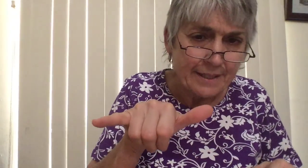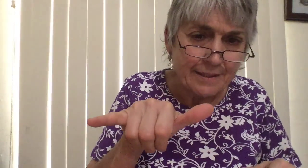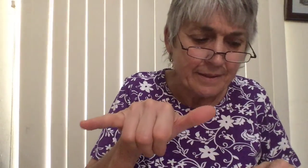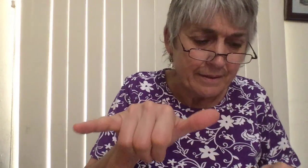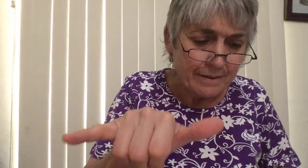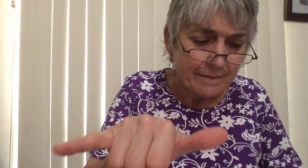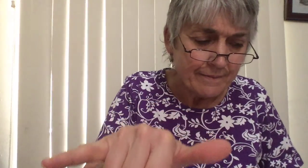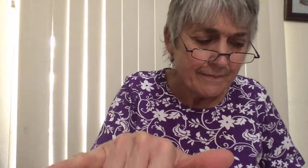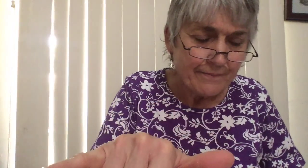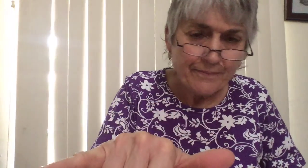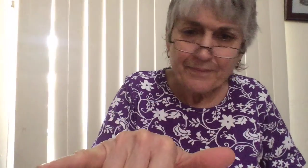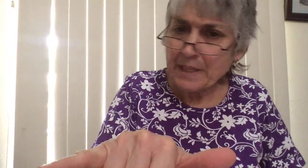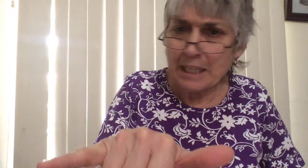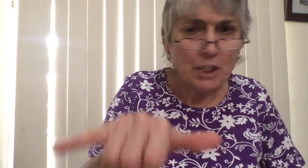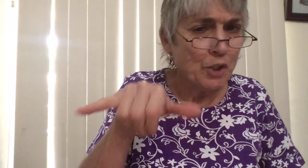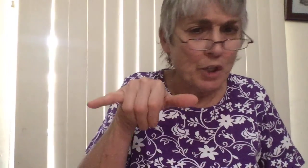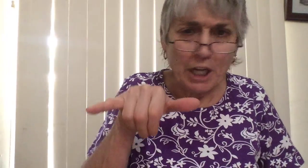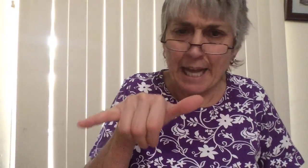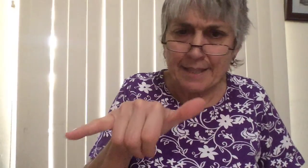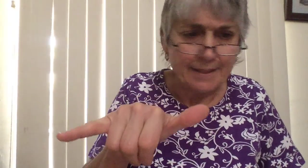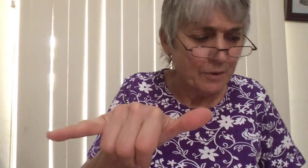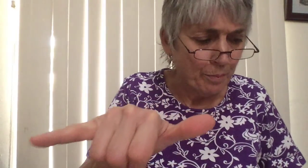Reste. Il ne reste pas.